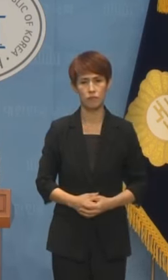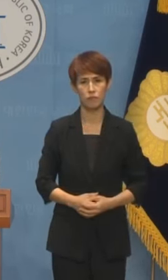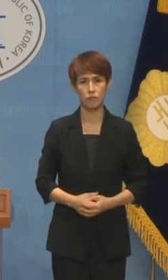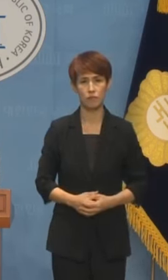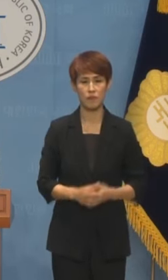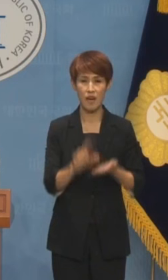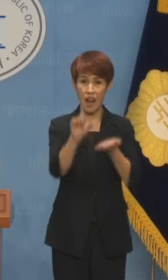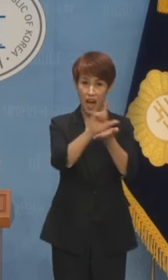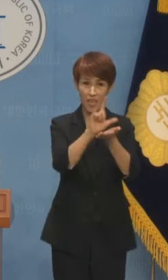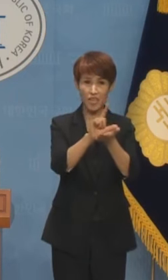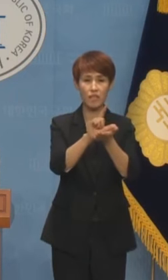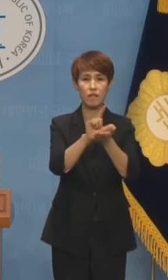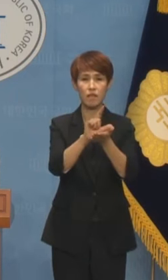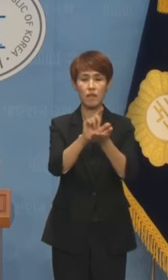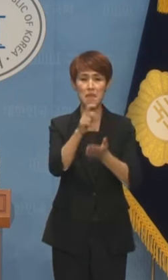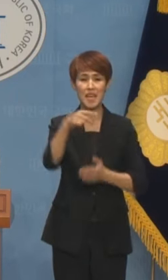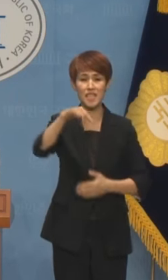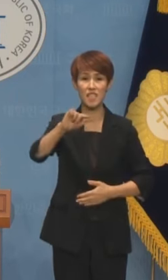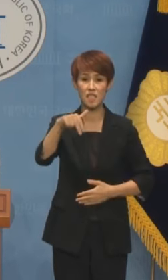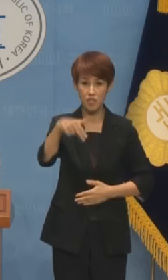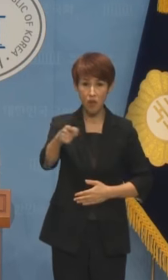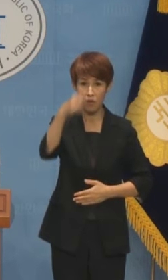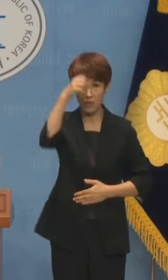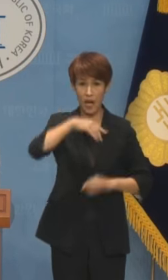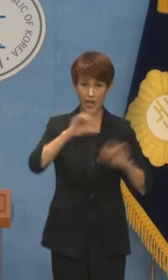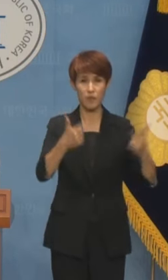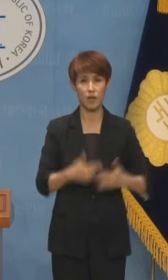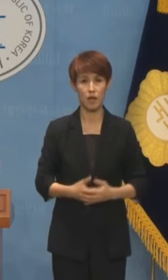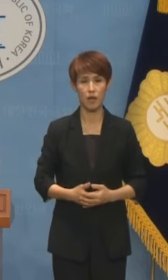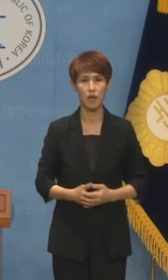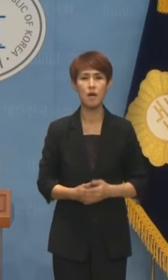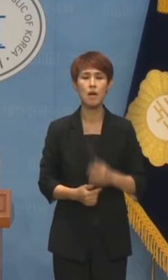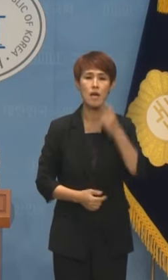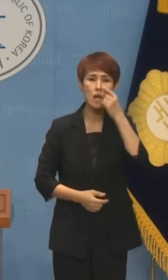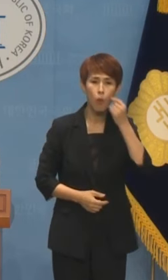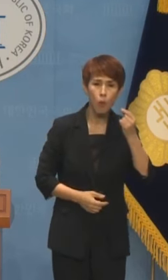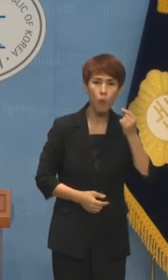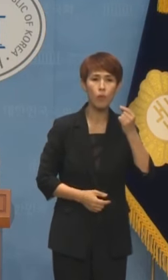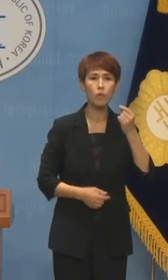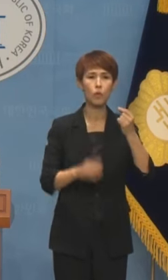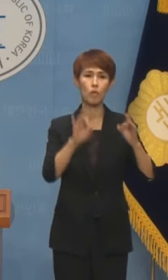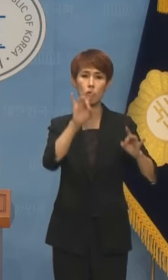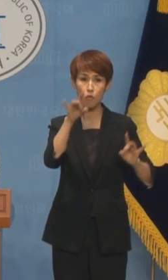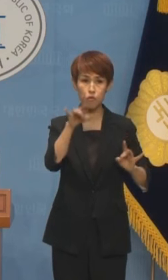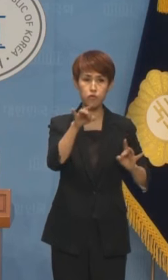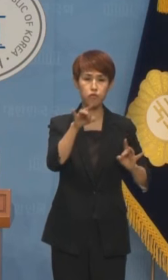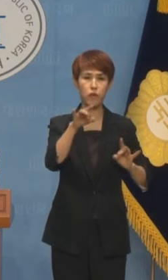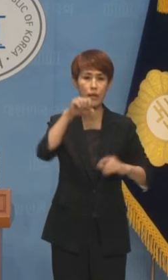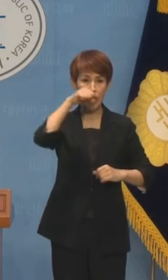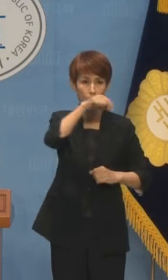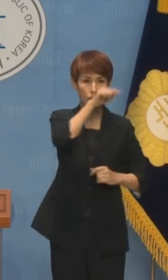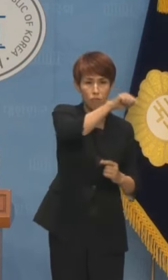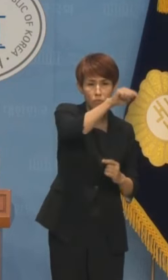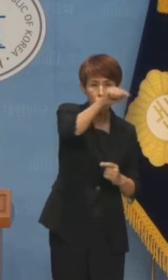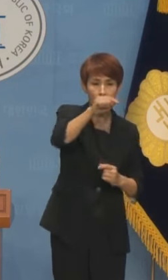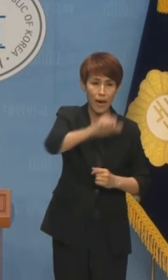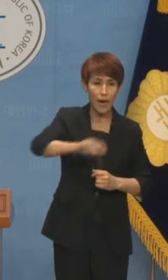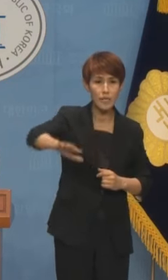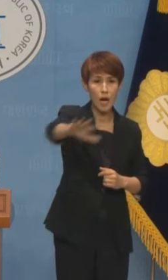라인은 단순한 메신저가 아닙니다. 일본뿐 아니라 태국, 대만 등